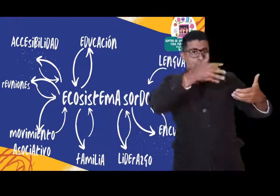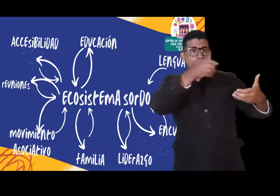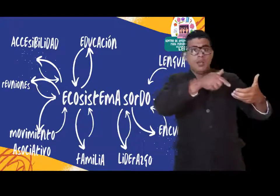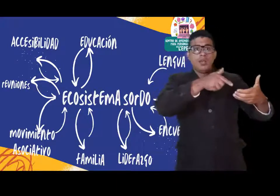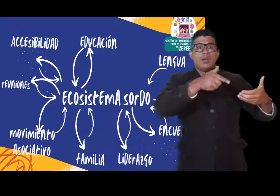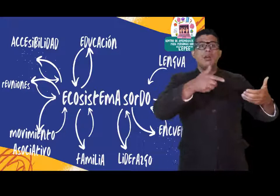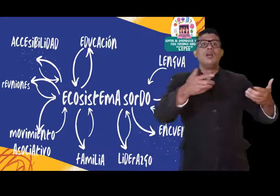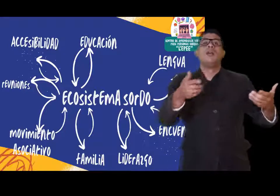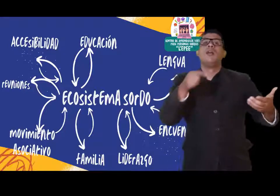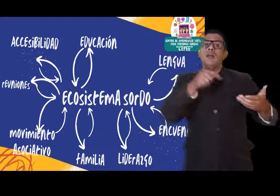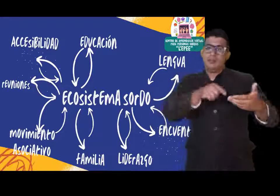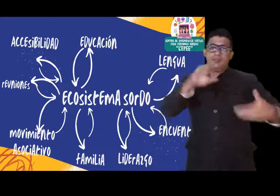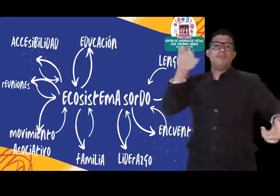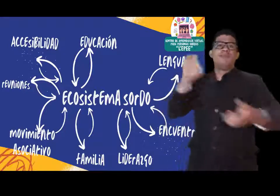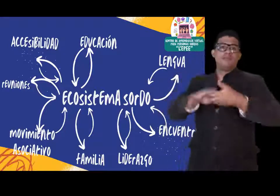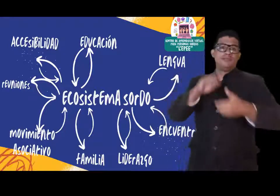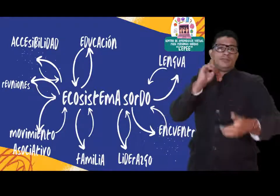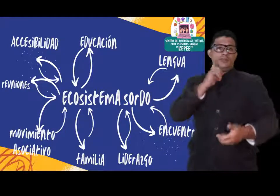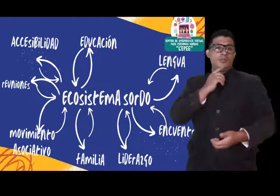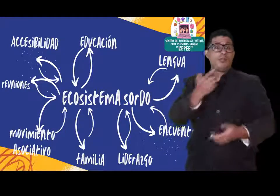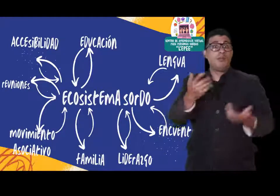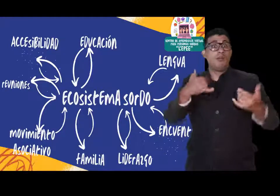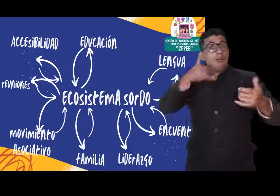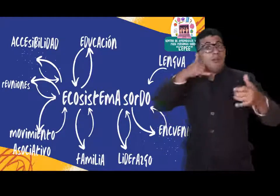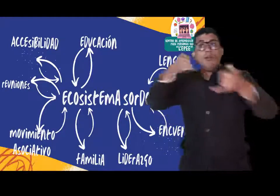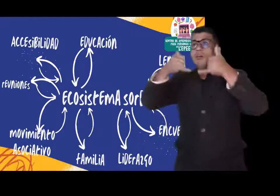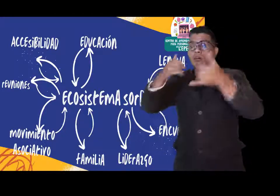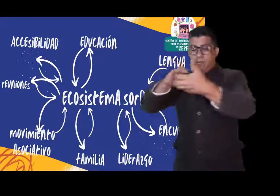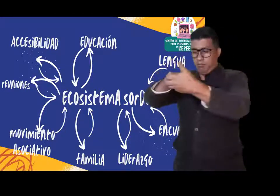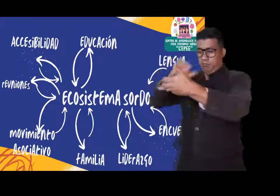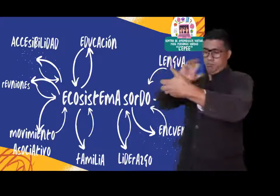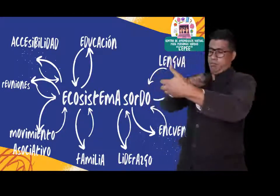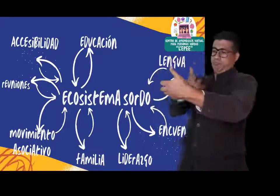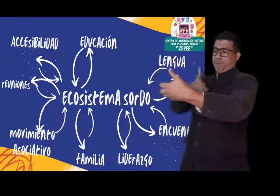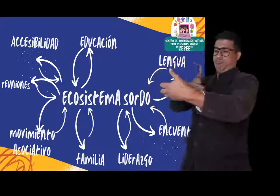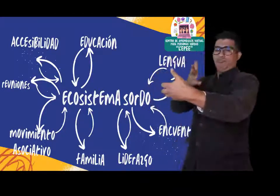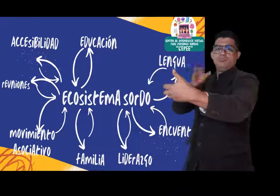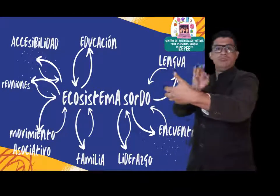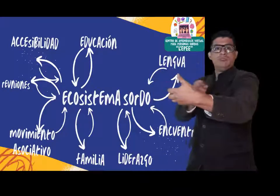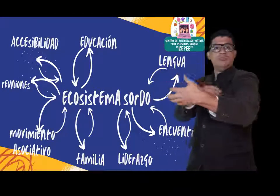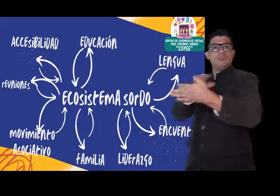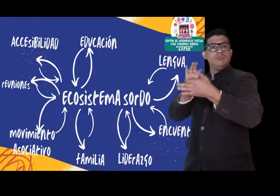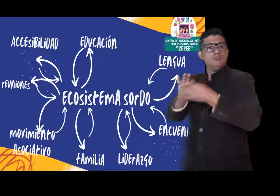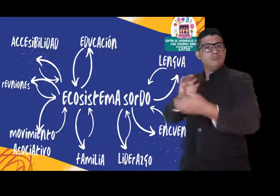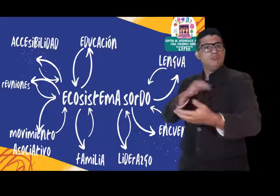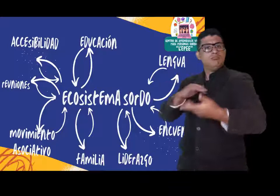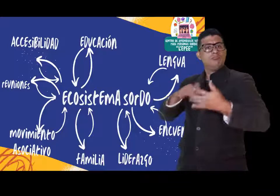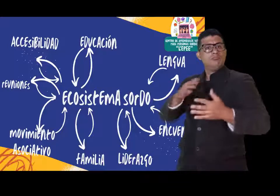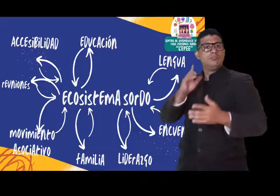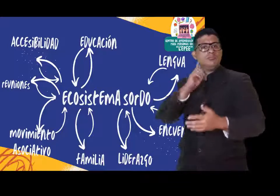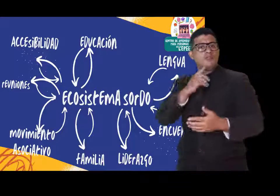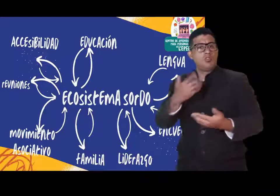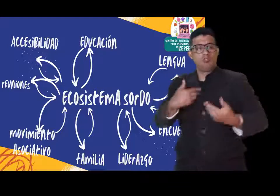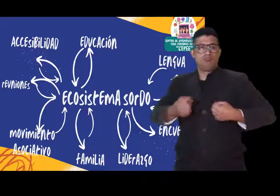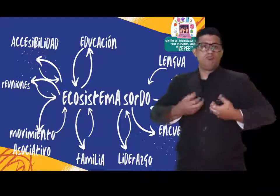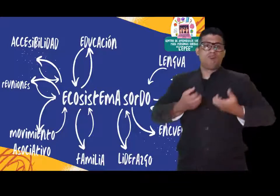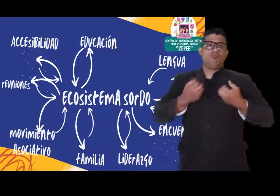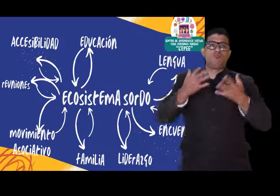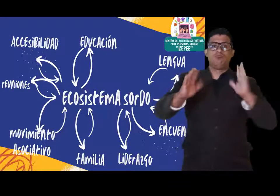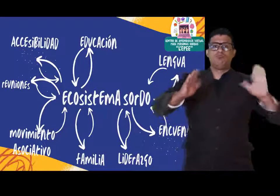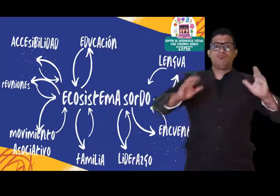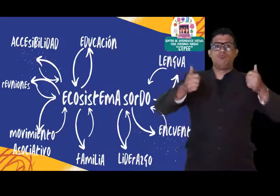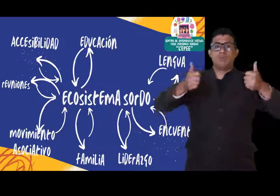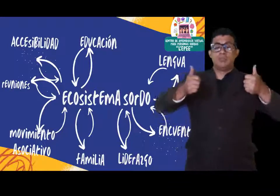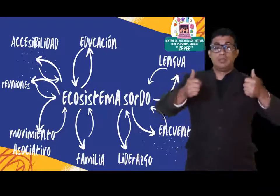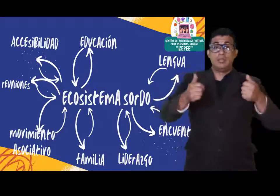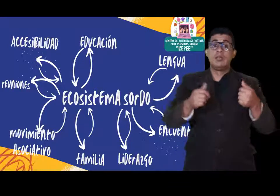o lograr algo mejor. Bueno, eso es así a través de un intérprete que puede ser físico o a través de tecnología